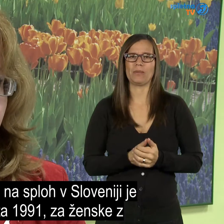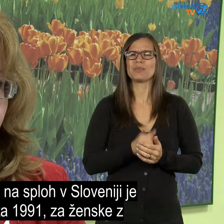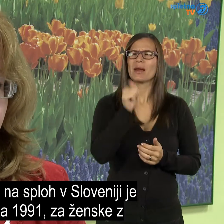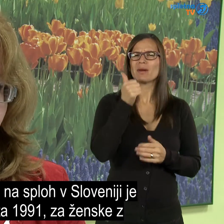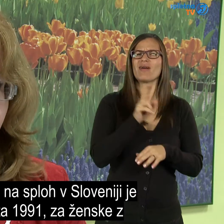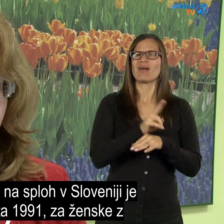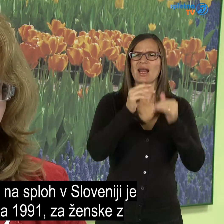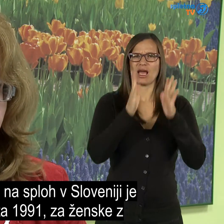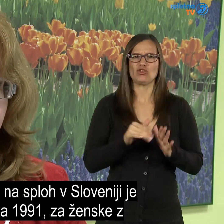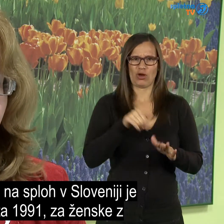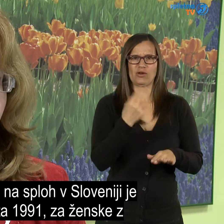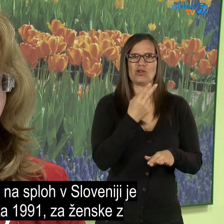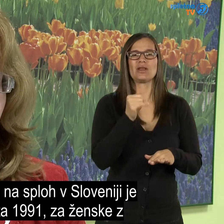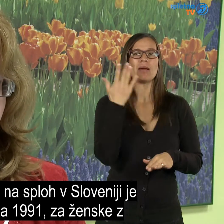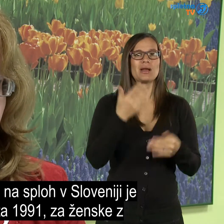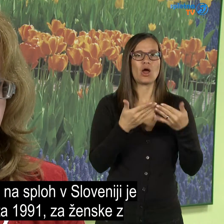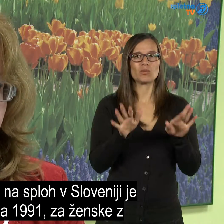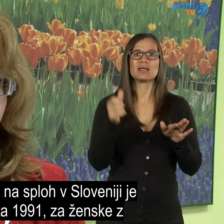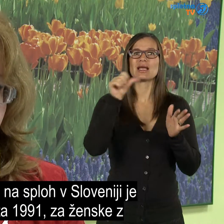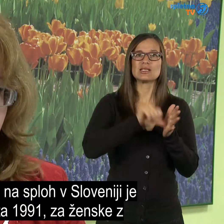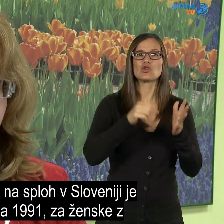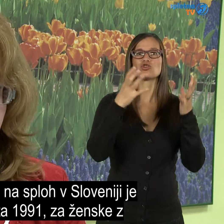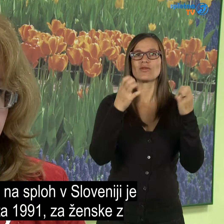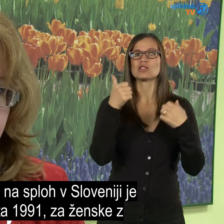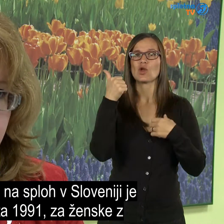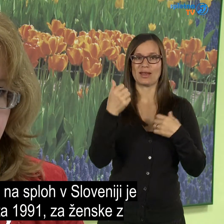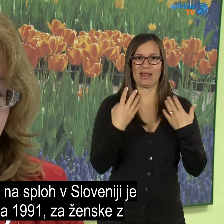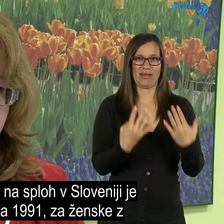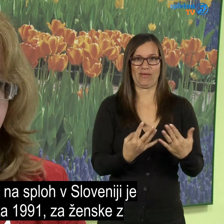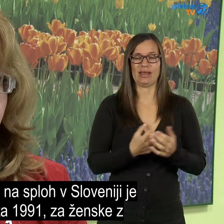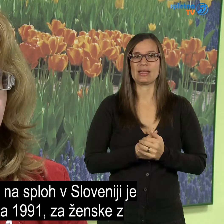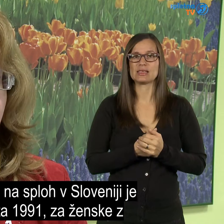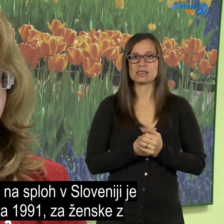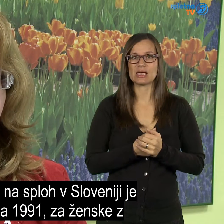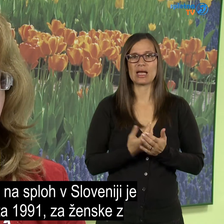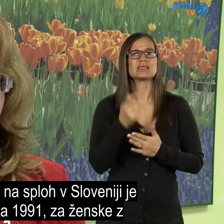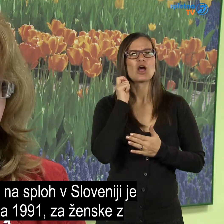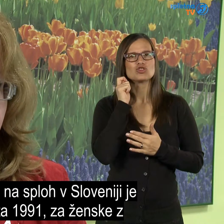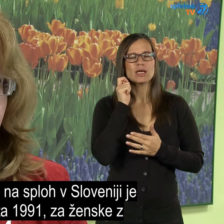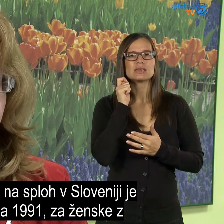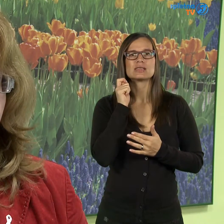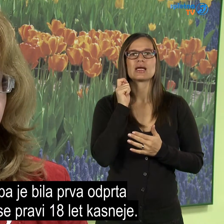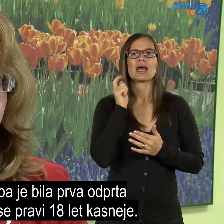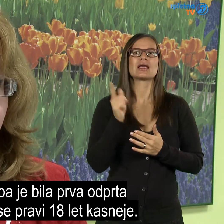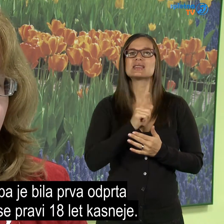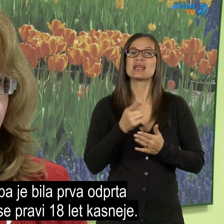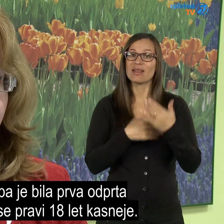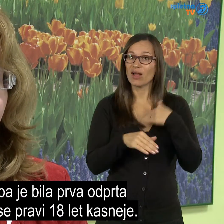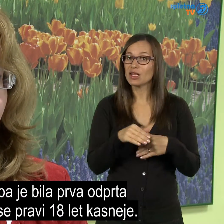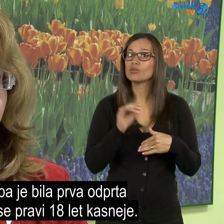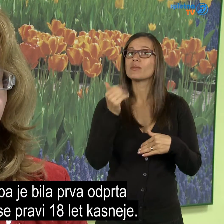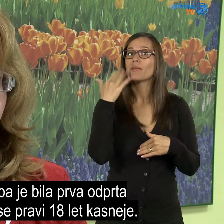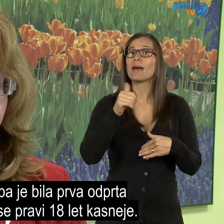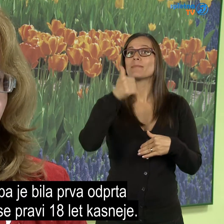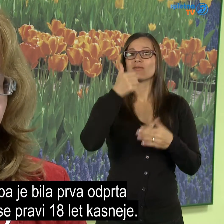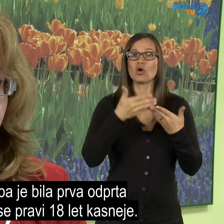varna hiša nasploh v Sloveniji je bila odprta leta 1991. Za ženske z invalidnostmi